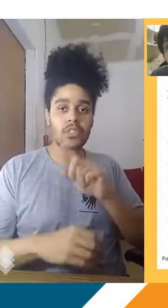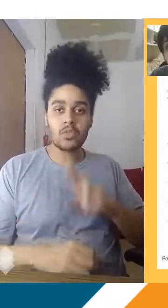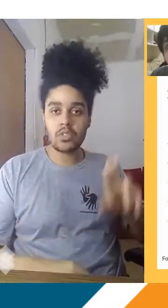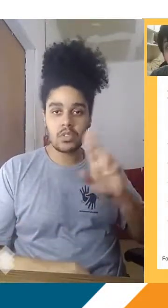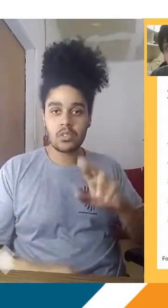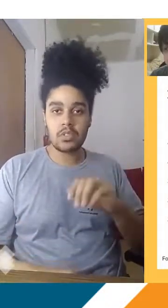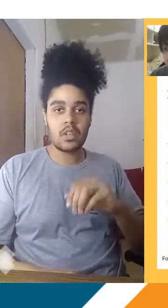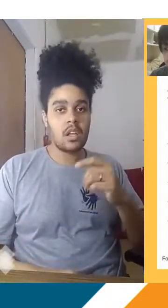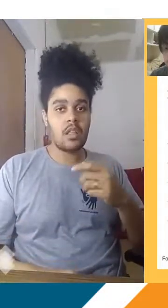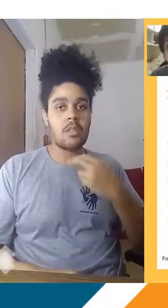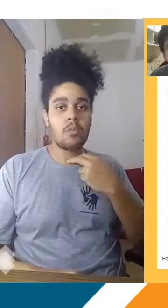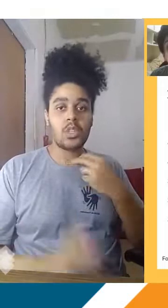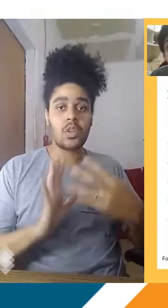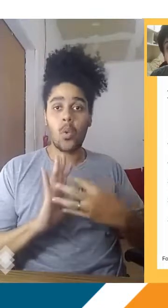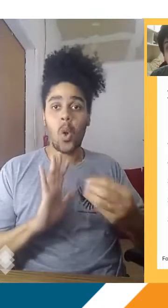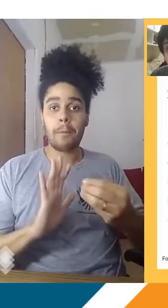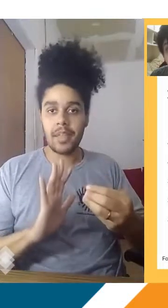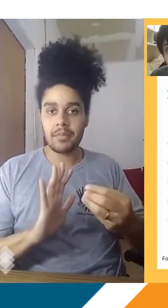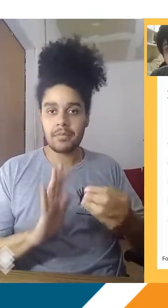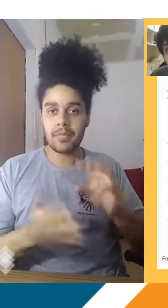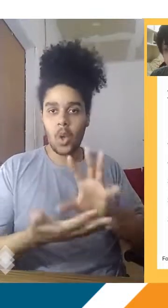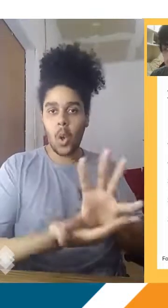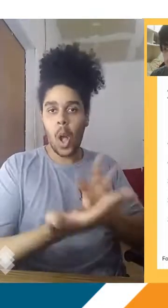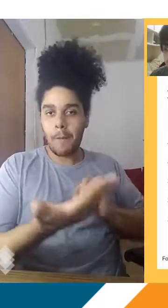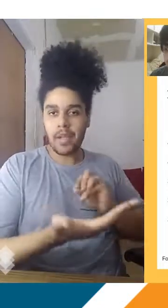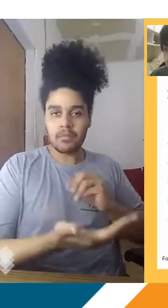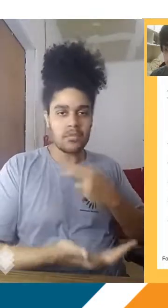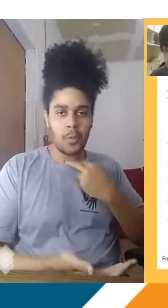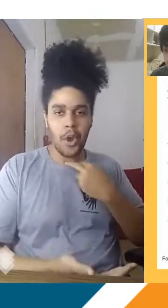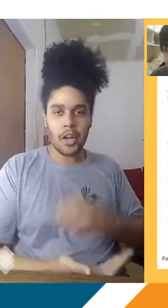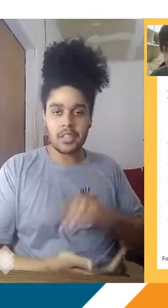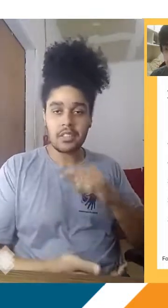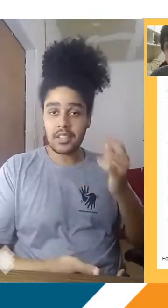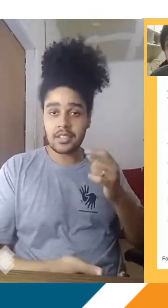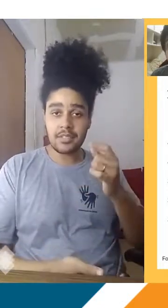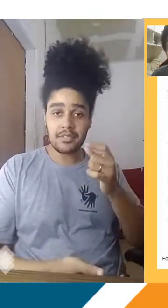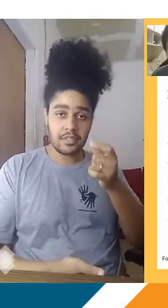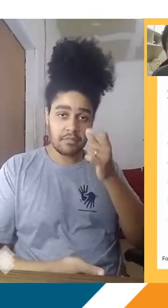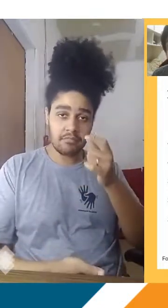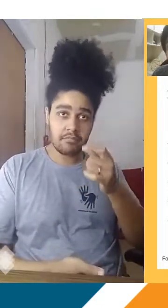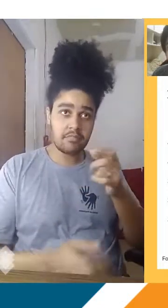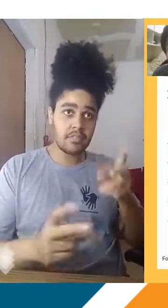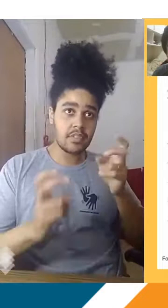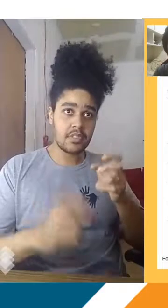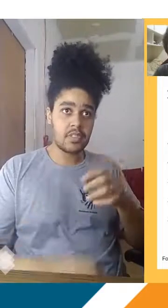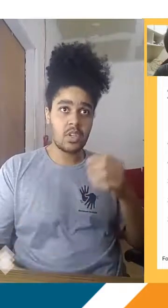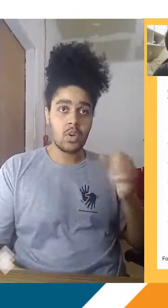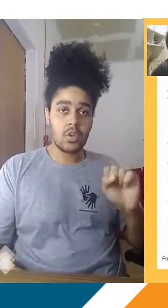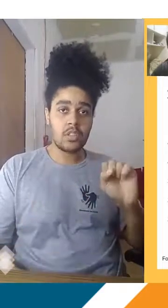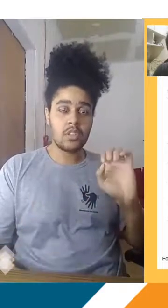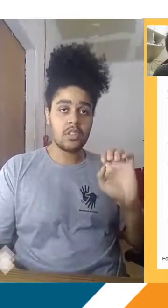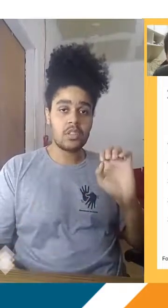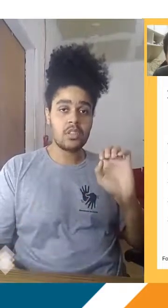de como você vai usar. Não pode ser uma cópia exata do que está lá. Notem que o que interessou aqui foi o fato de que é uma